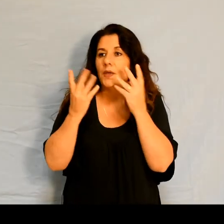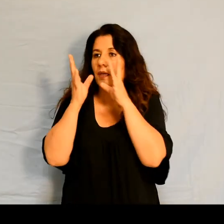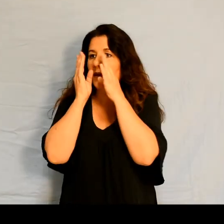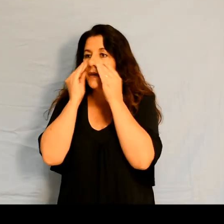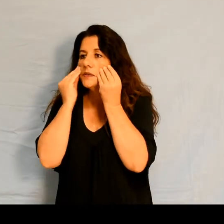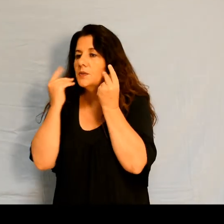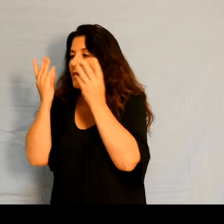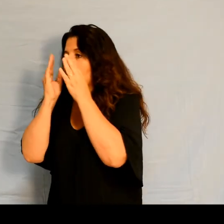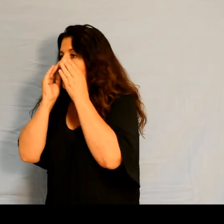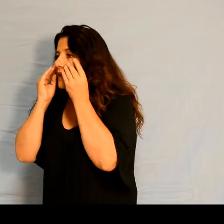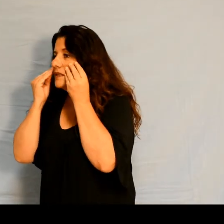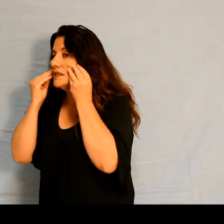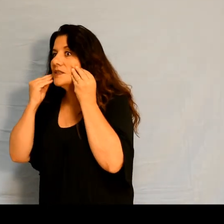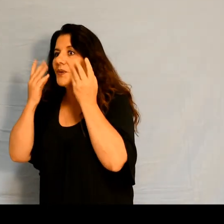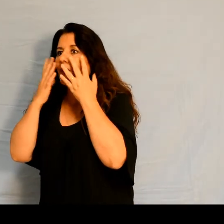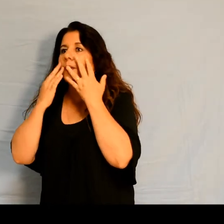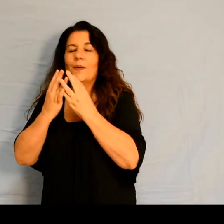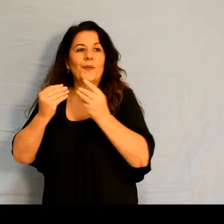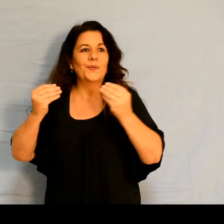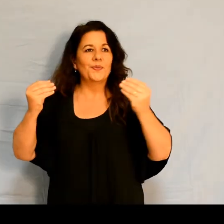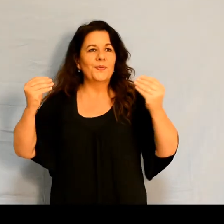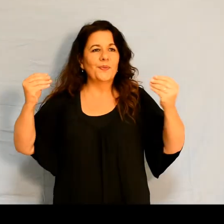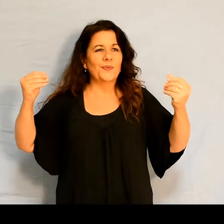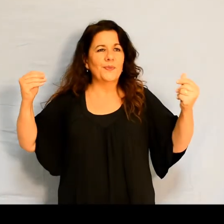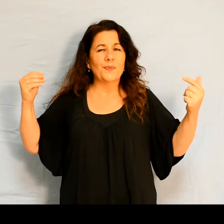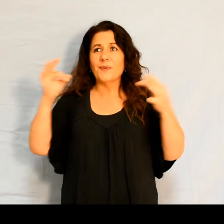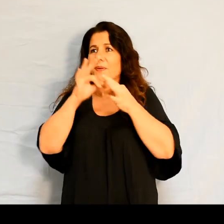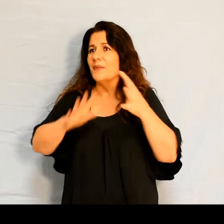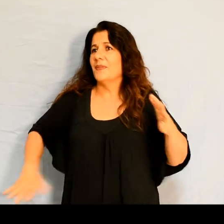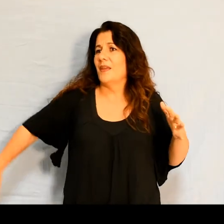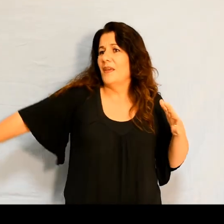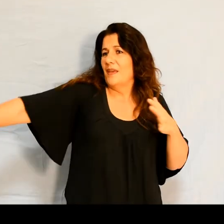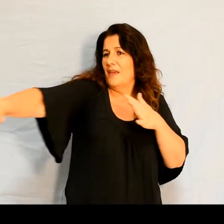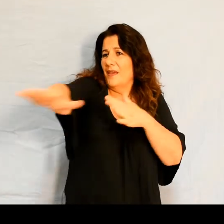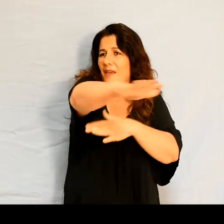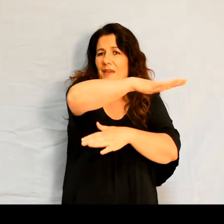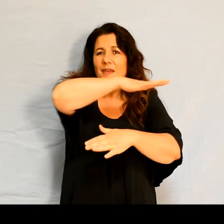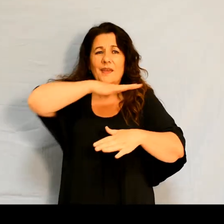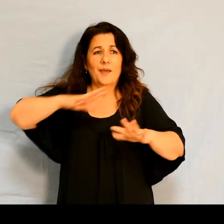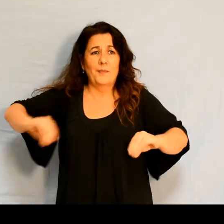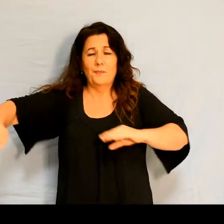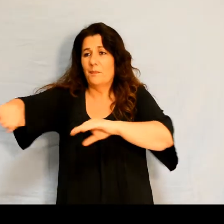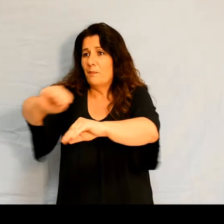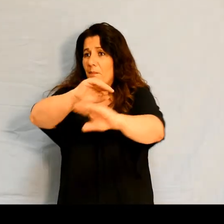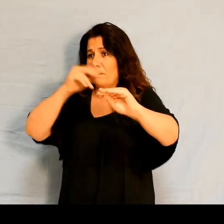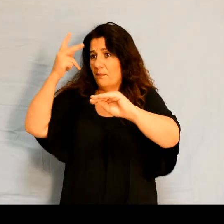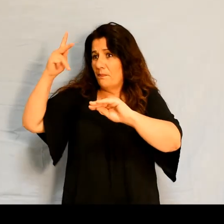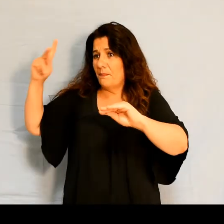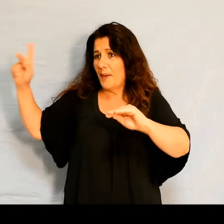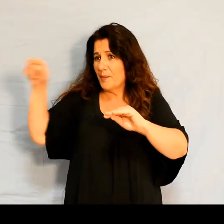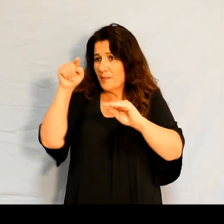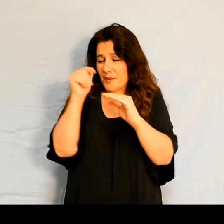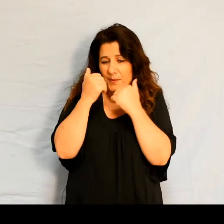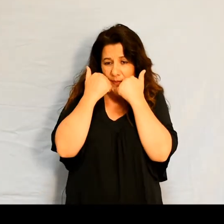la terre, il effacera l'humiliation de son peuple. Le Seigneur a